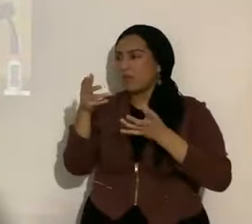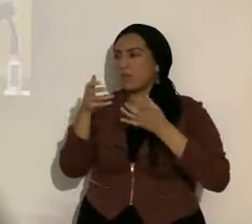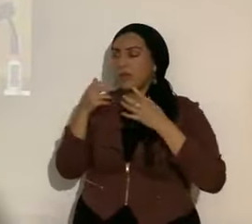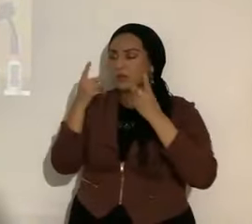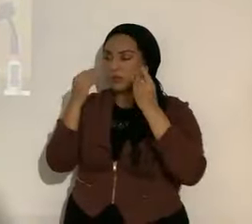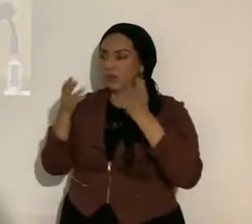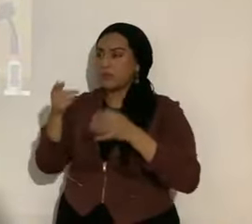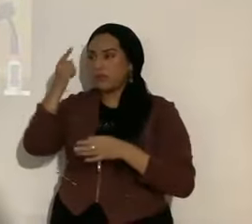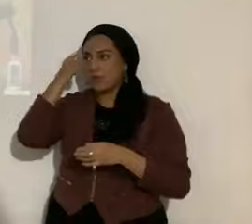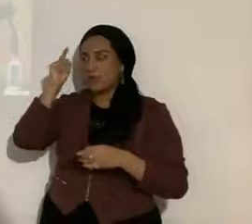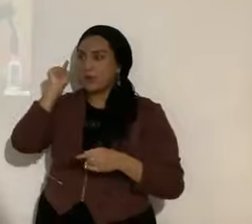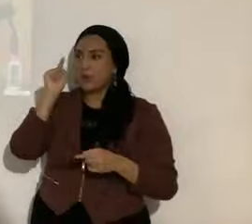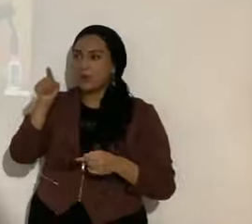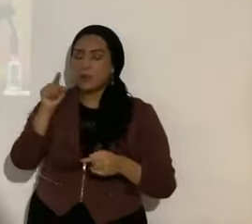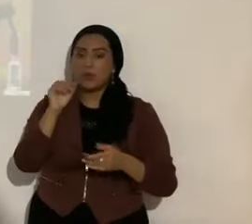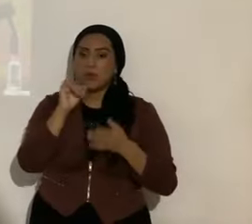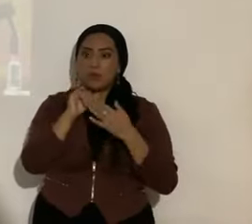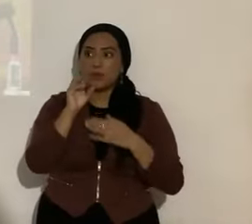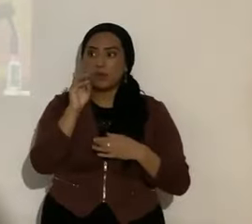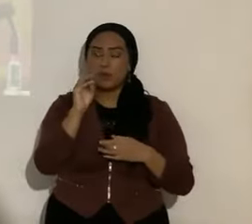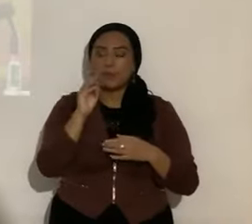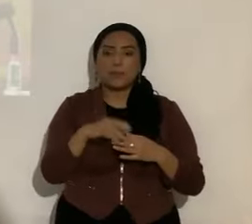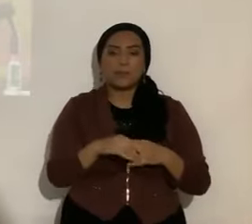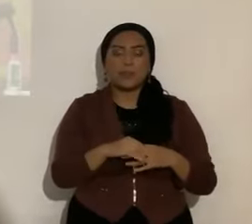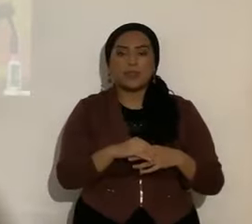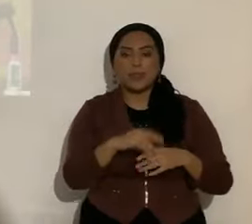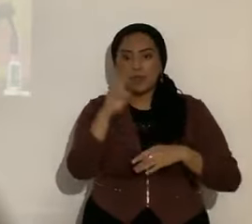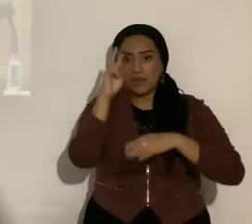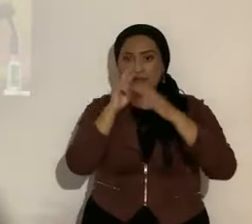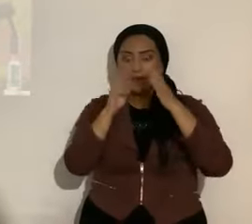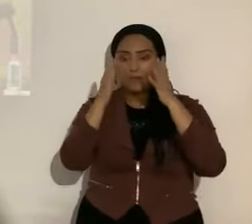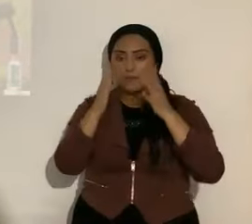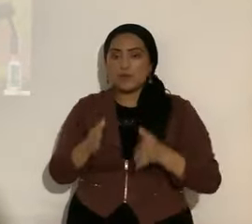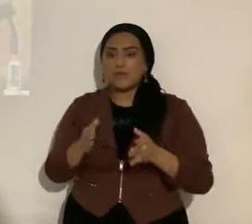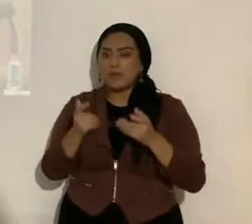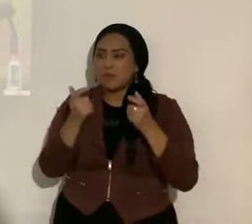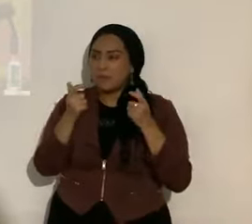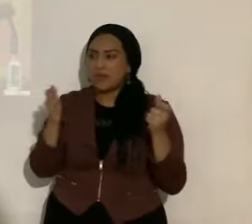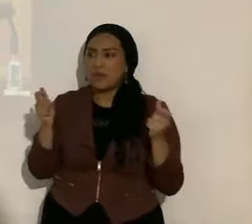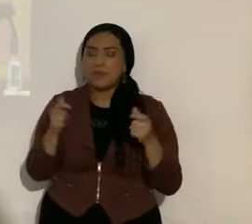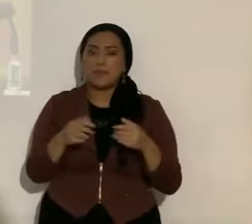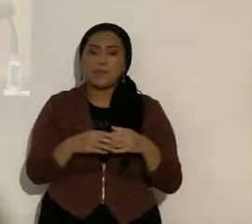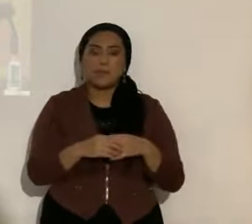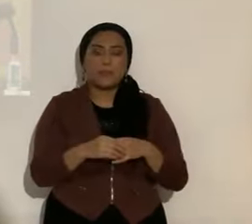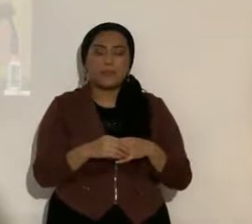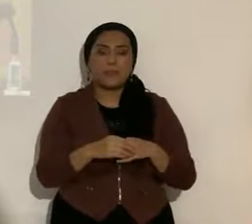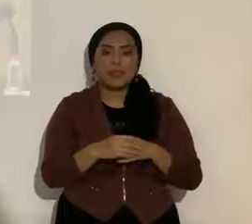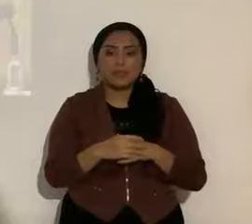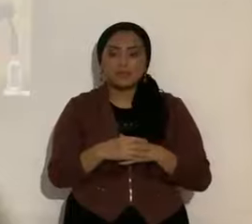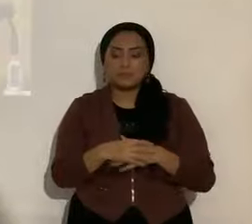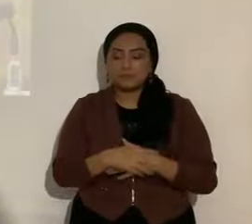haga por ti. Eso es tremendo, un profeta de ese tamaño, por así decirlo, de